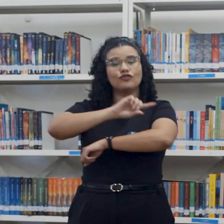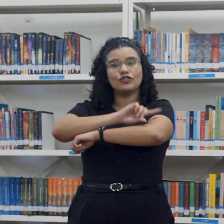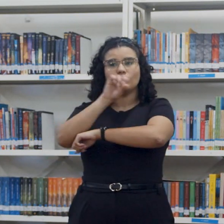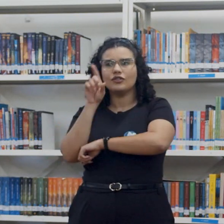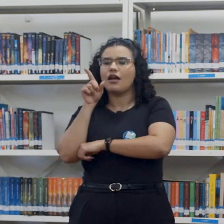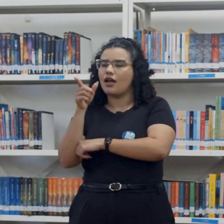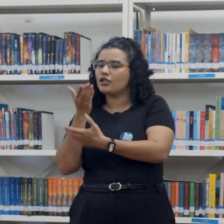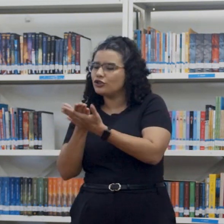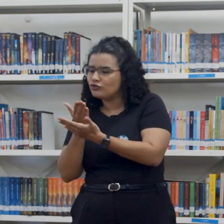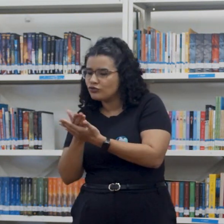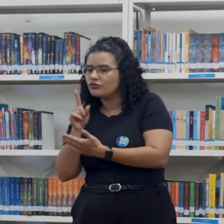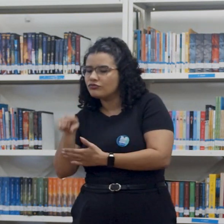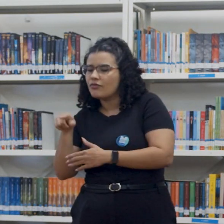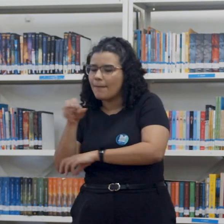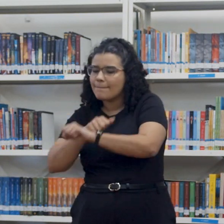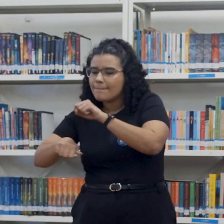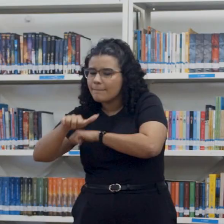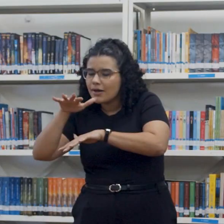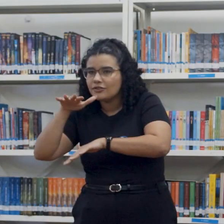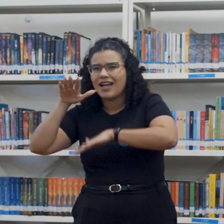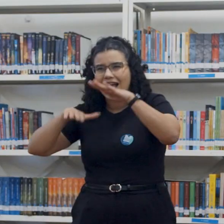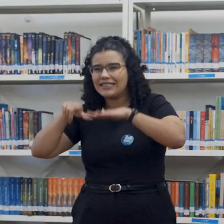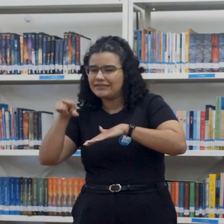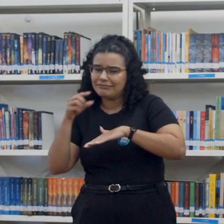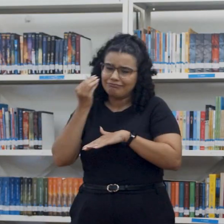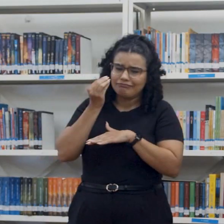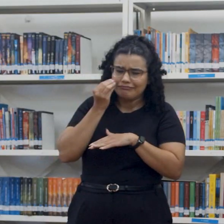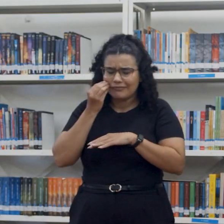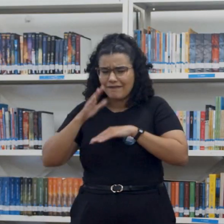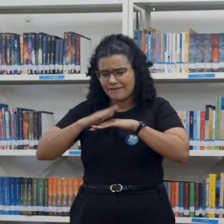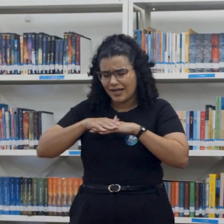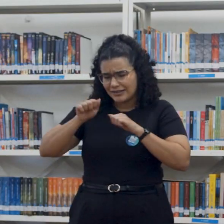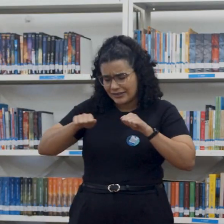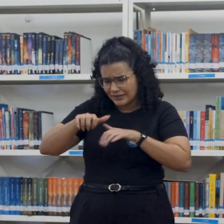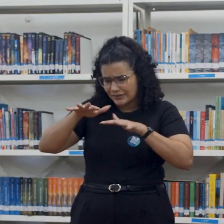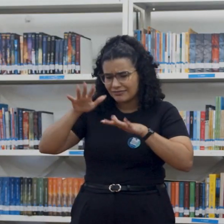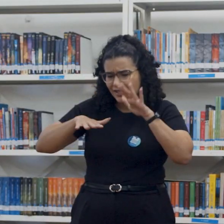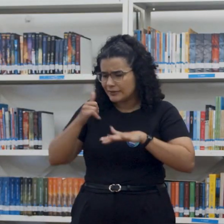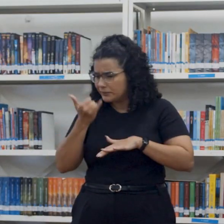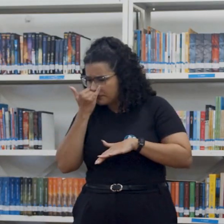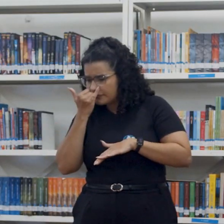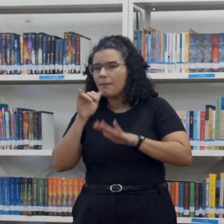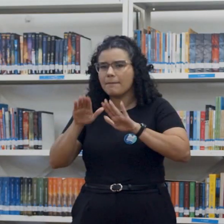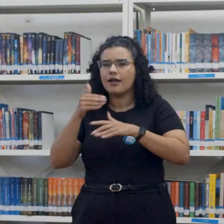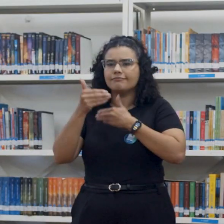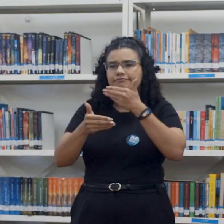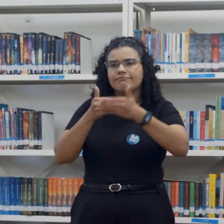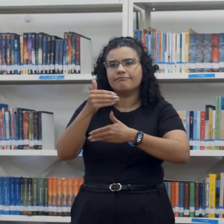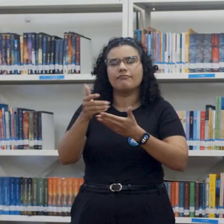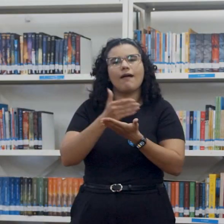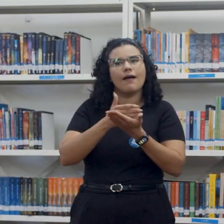estuda magia e tenta praticar, às vezes sem sucesso, mas aos poucos ela vai pegando